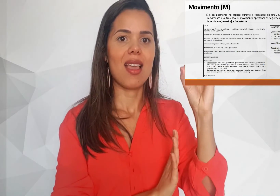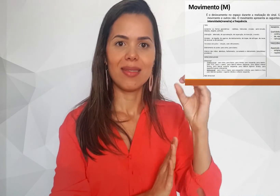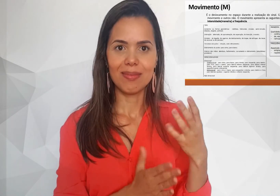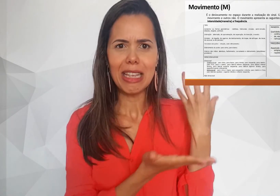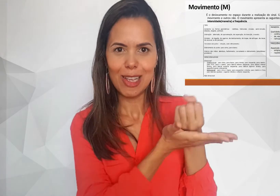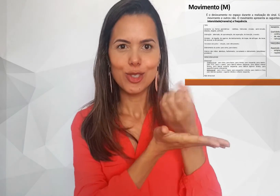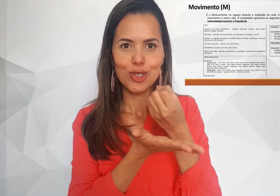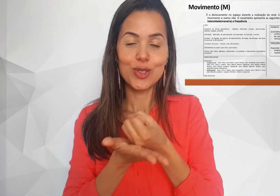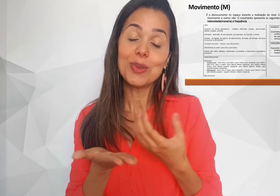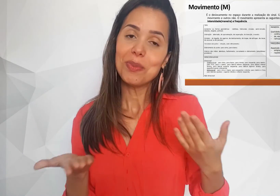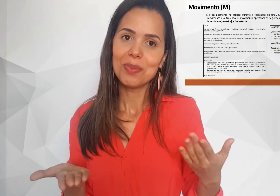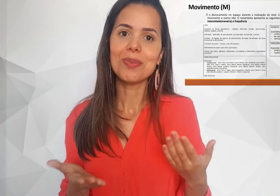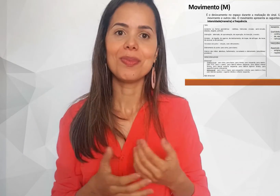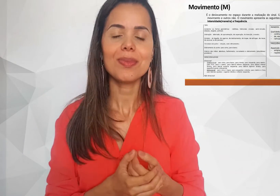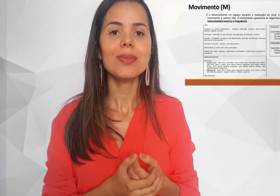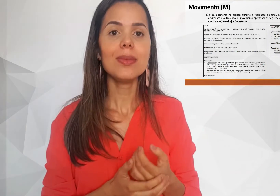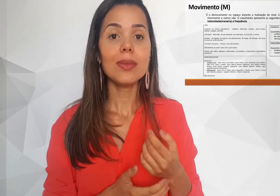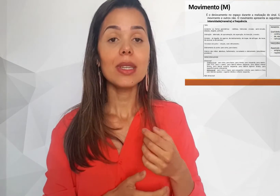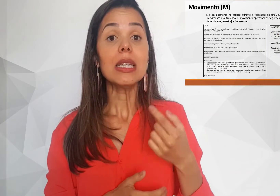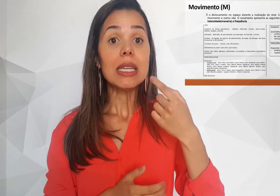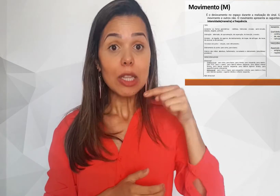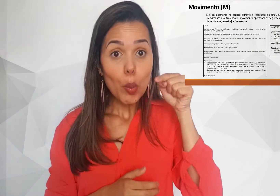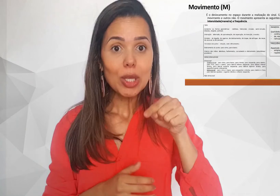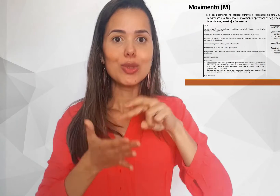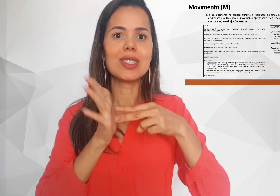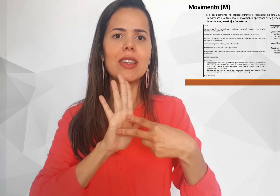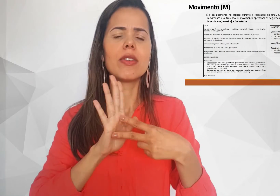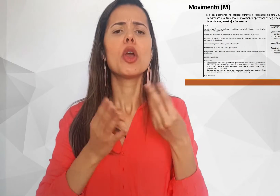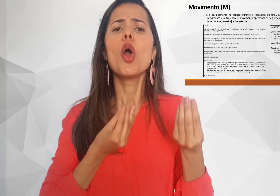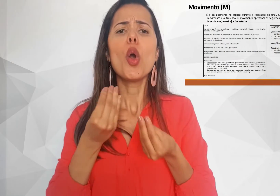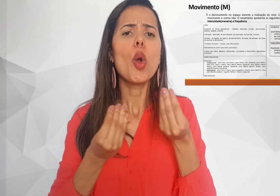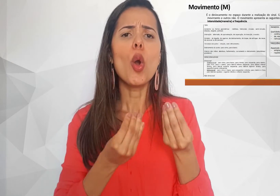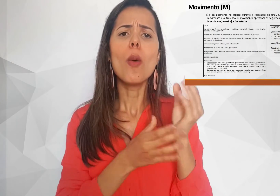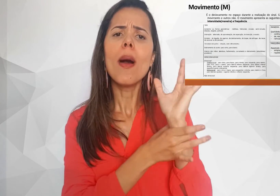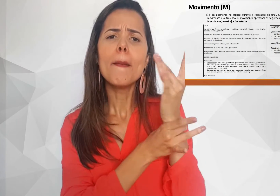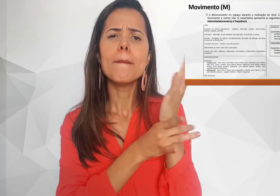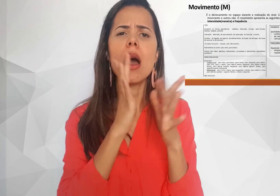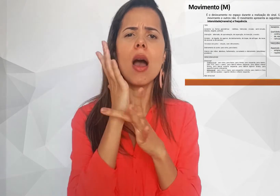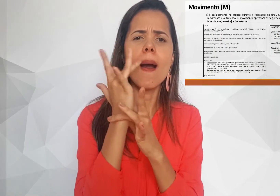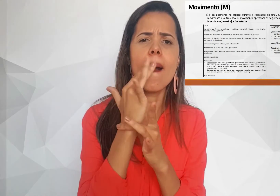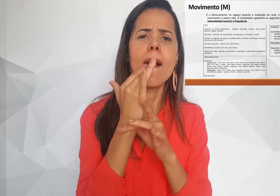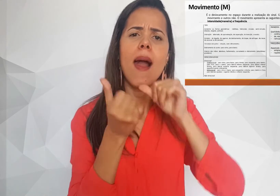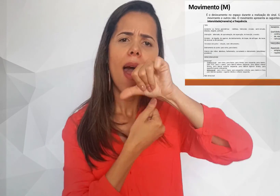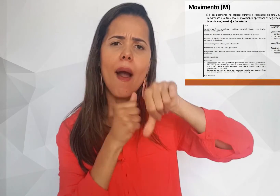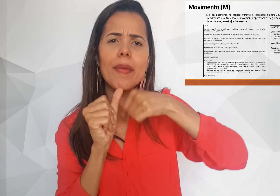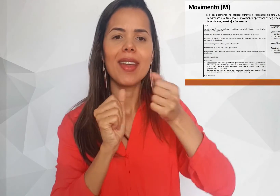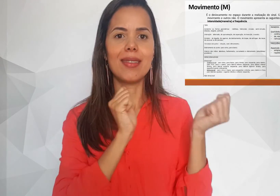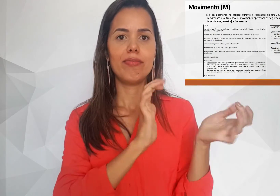sinalizações de pessoas surdas, tá? Então, é basicamente como a mão está posta para